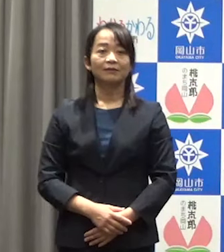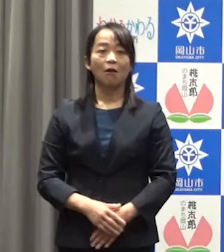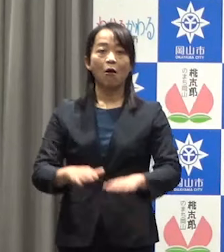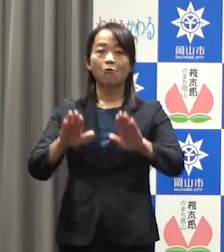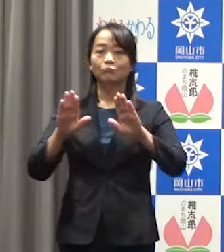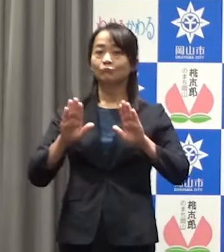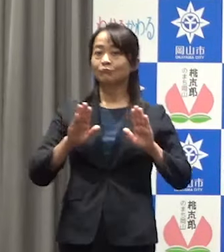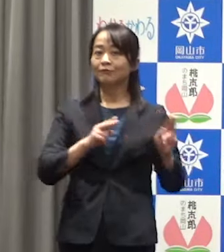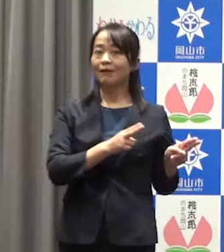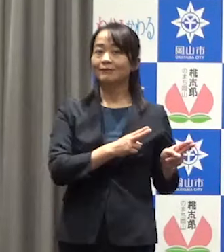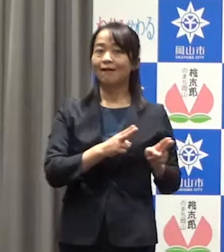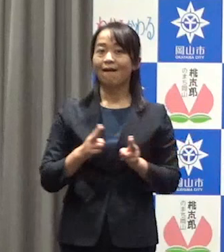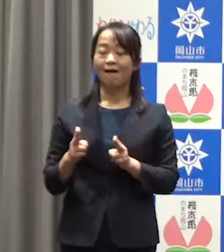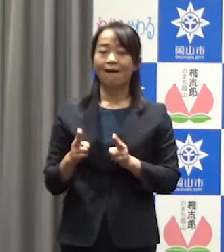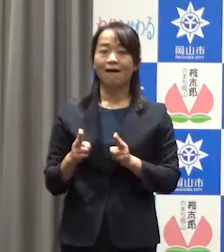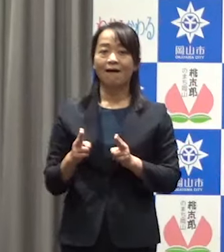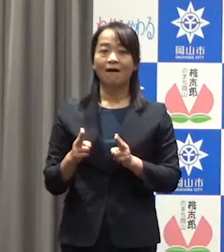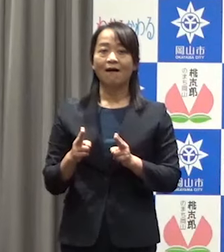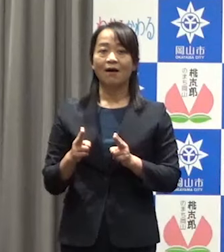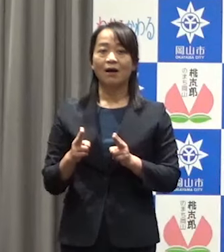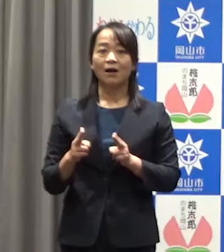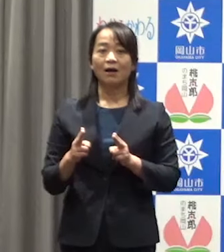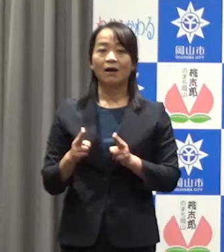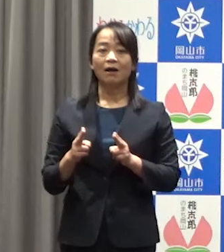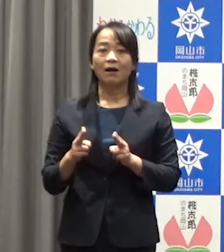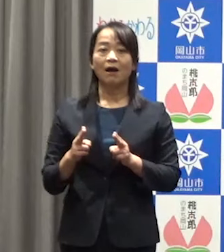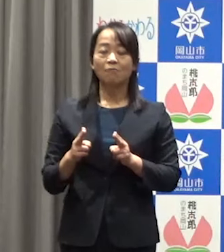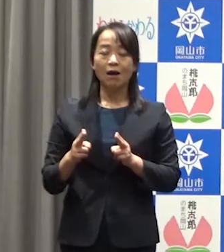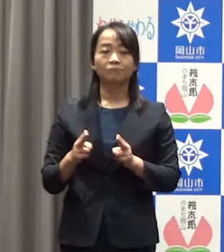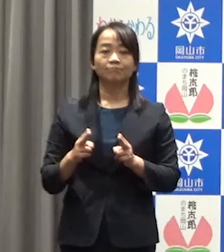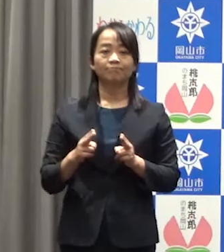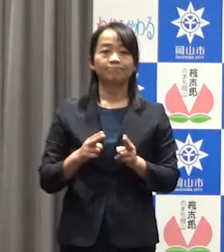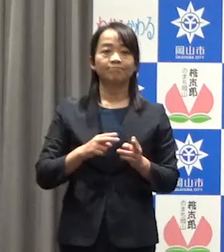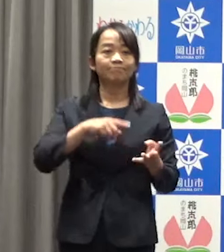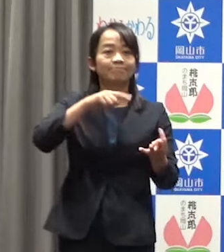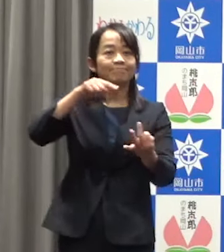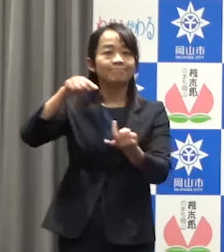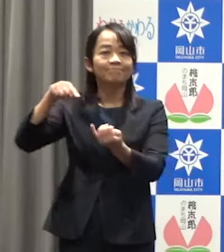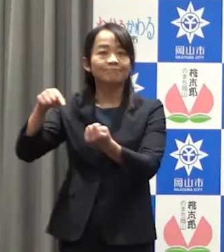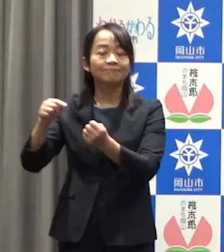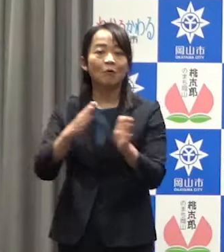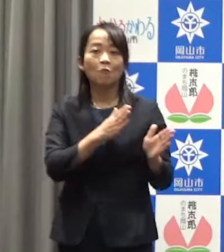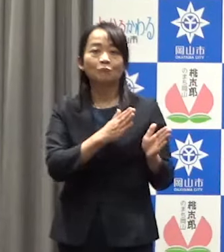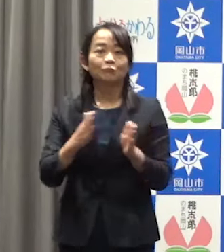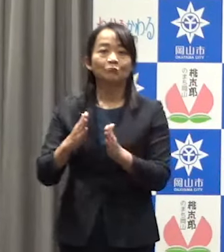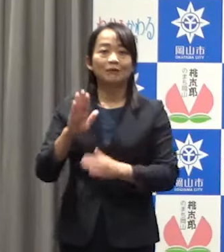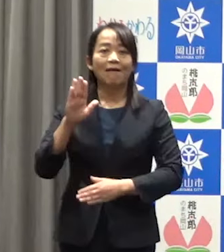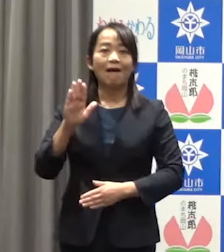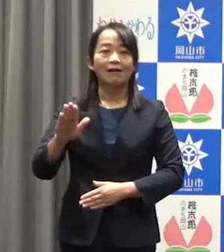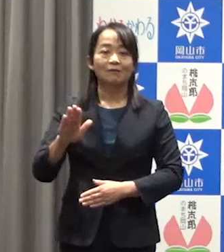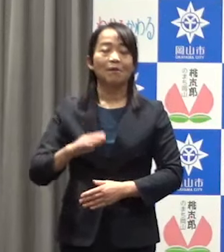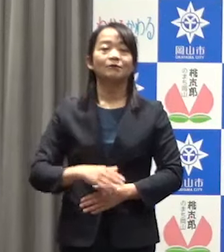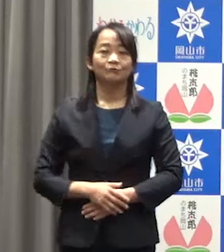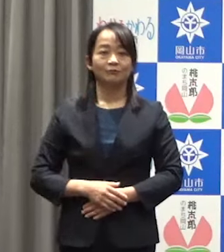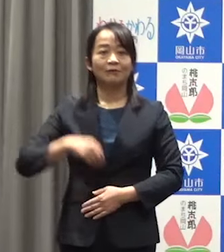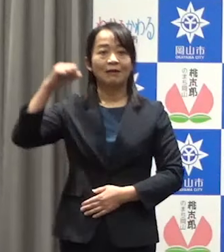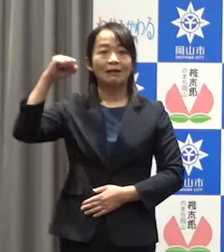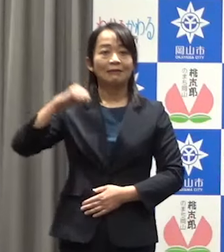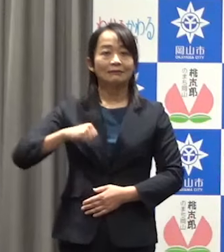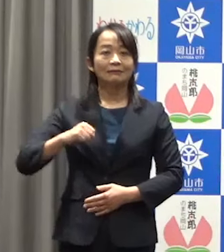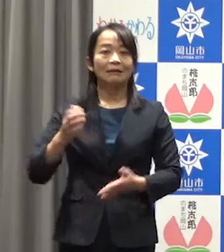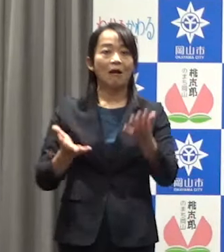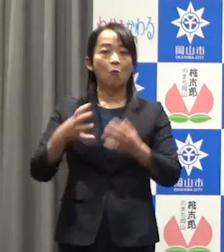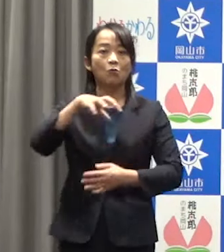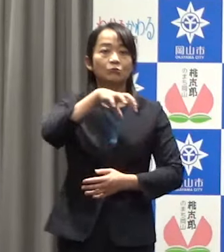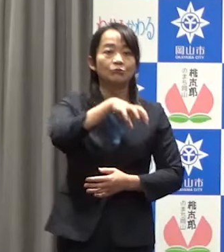受け皿は多く用意されてます。認可施設とともに、